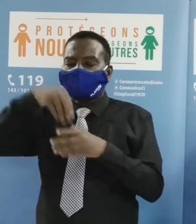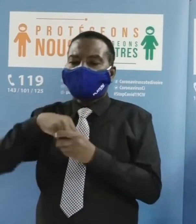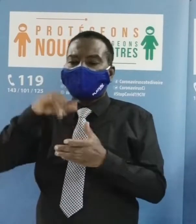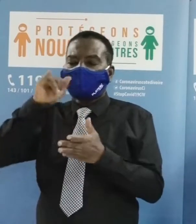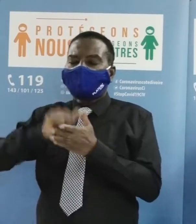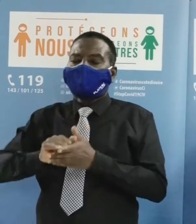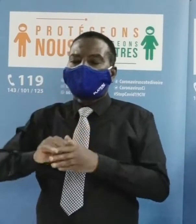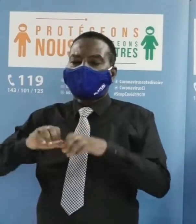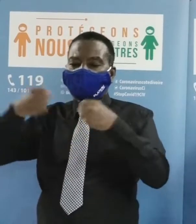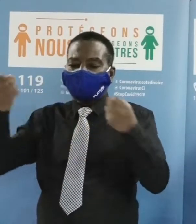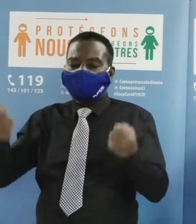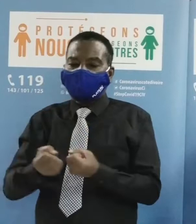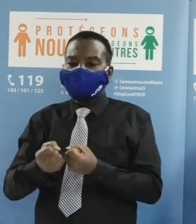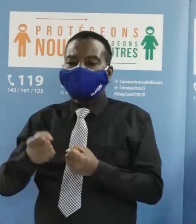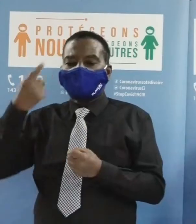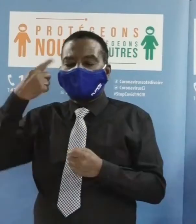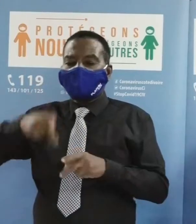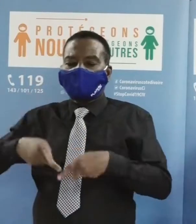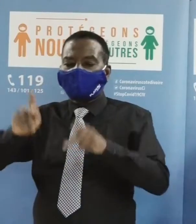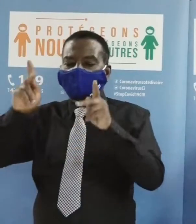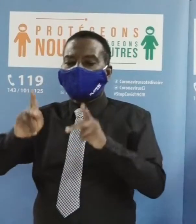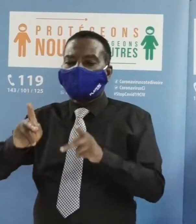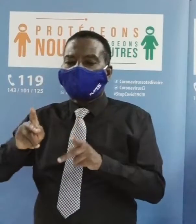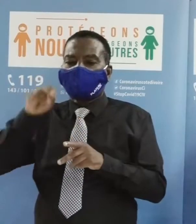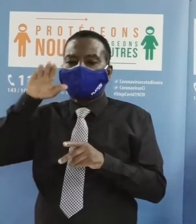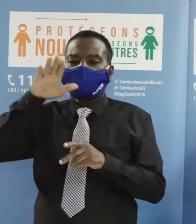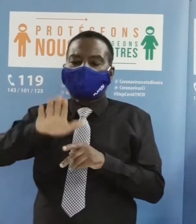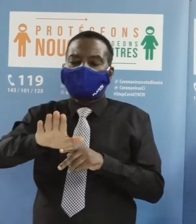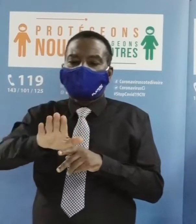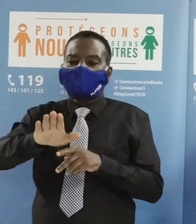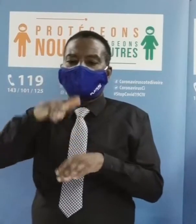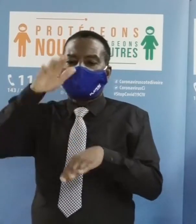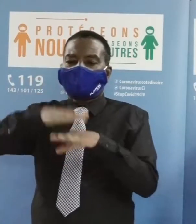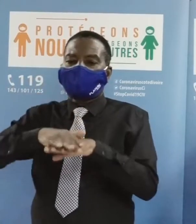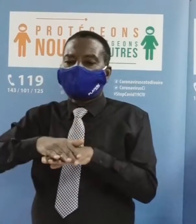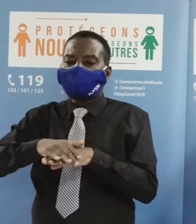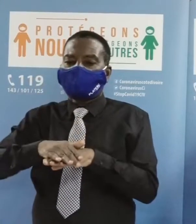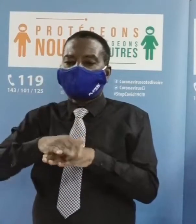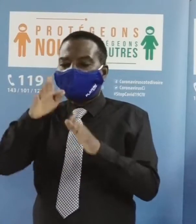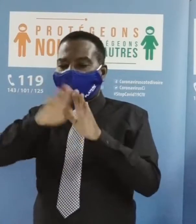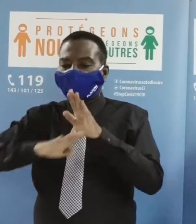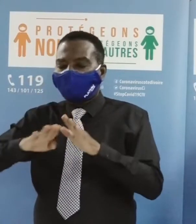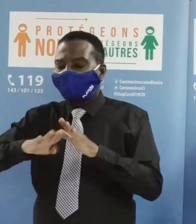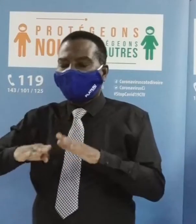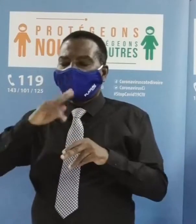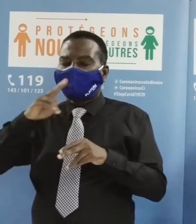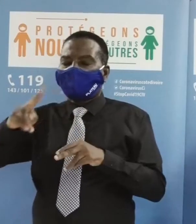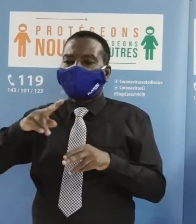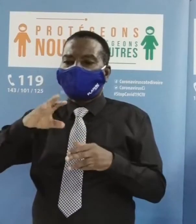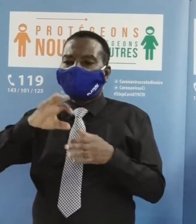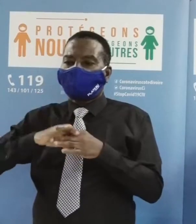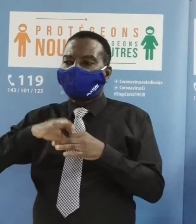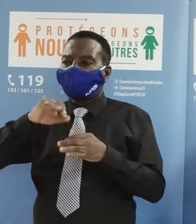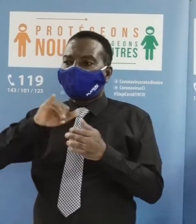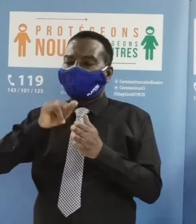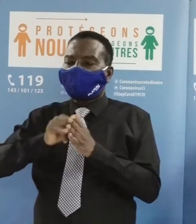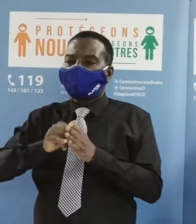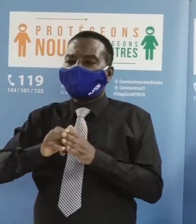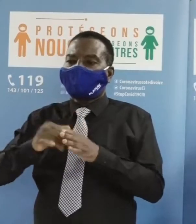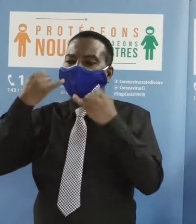contribution à l'effet de nous permettre de mettre la main sur c'est sous ce vrai de ces